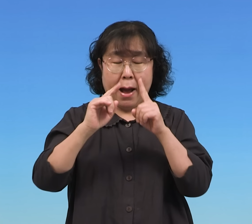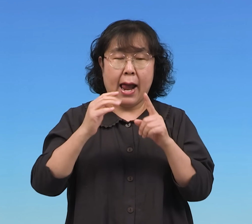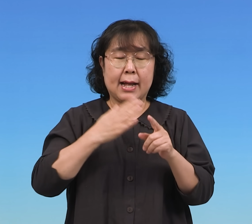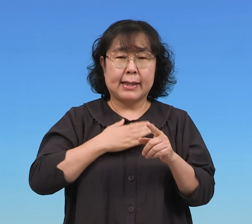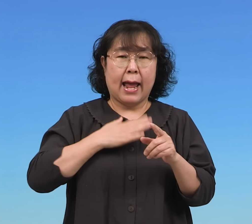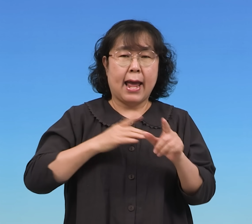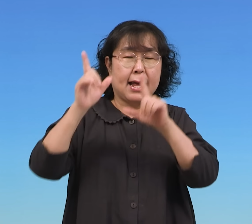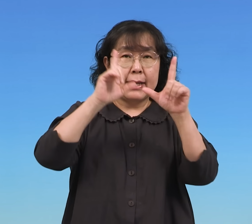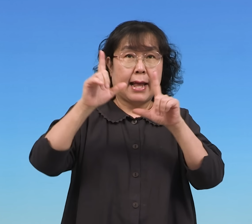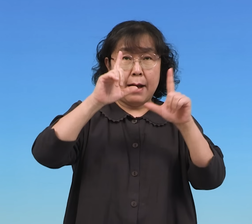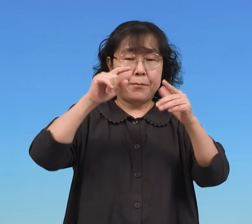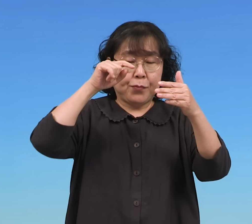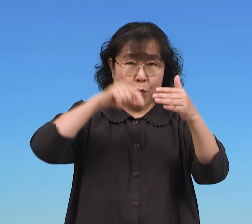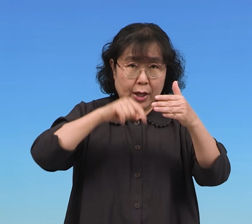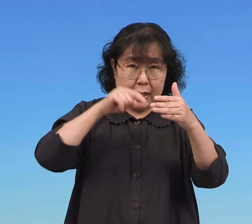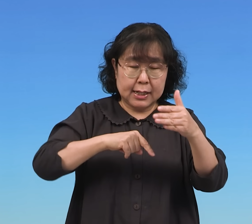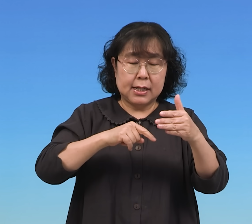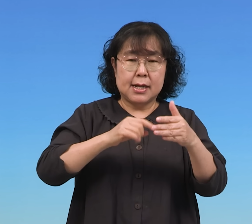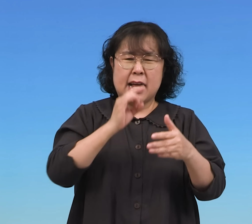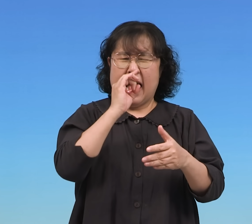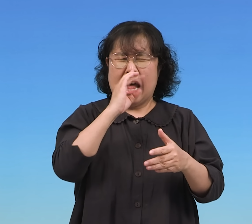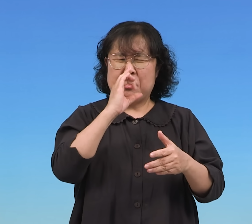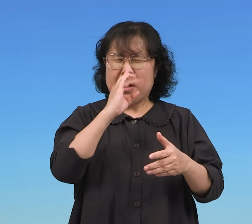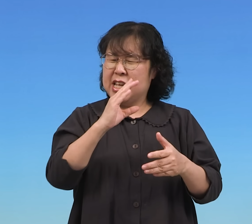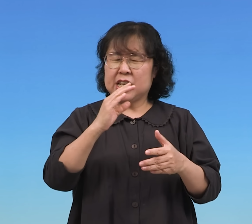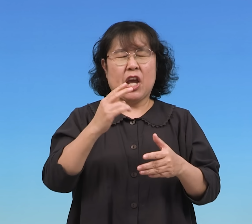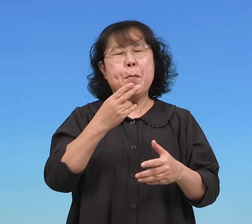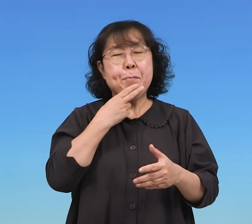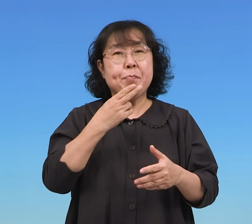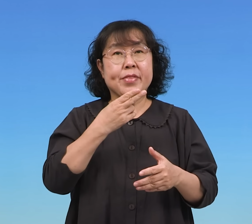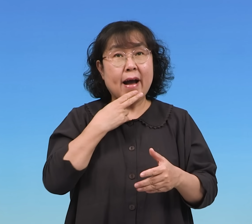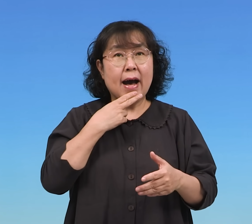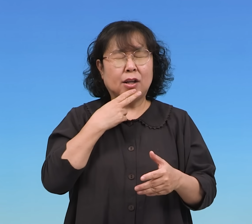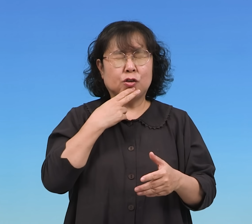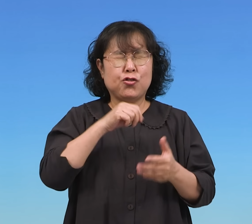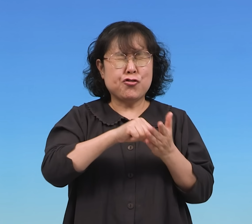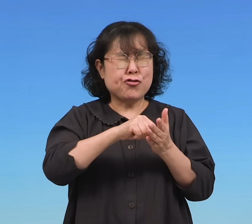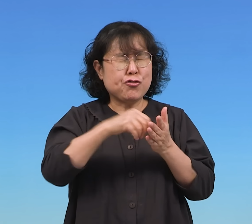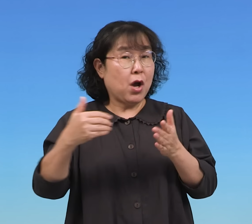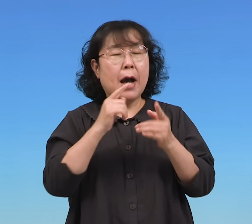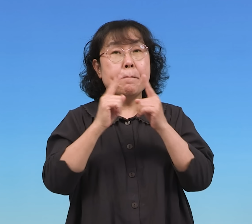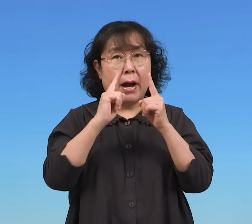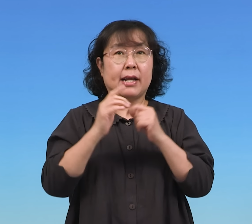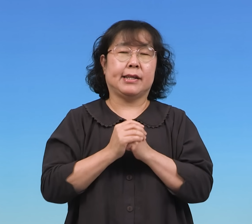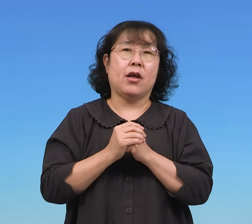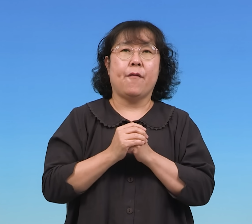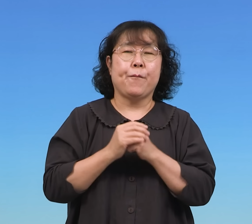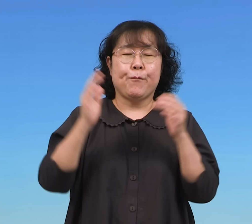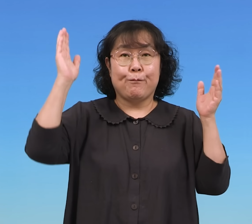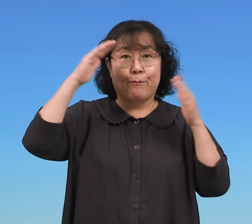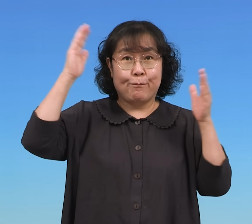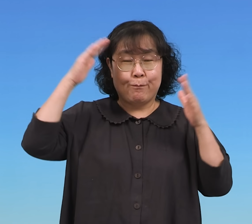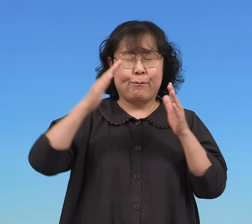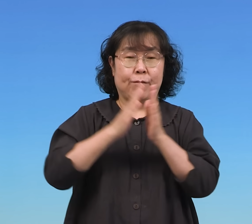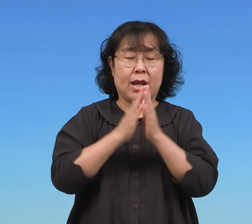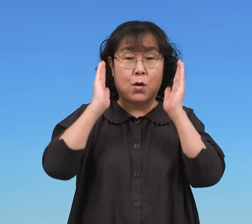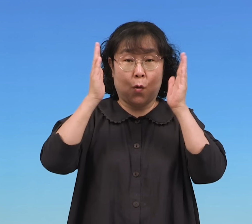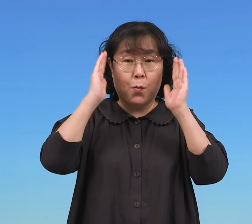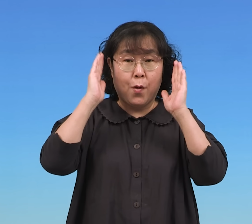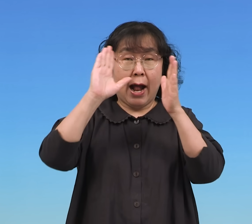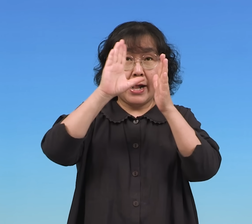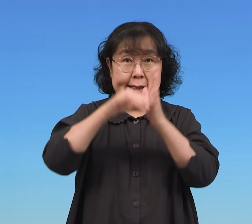사전에는 불가능이 없다. 이게 굉장한 명언이었습니다. 그래서 학생들이 이제 공부하는 책상에다가